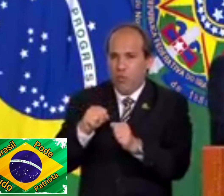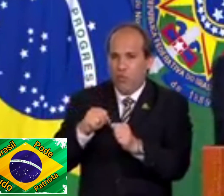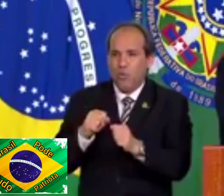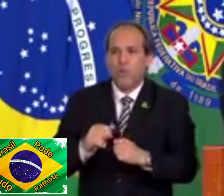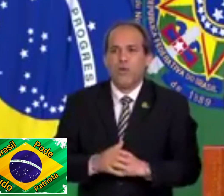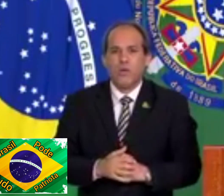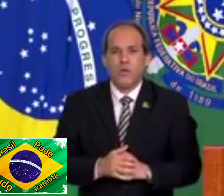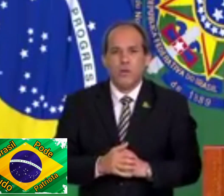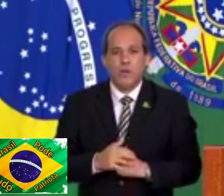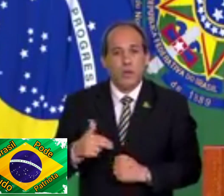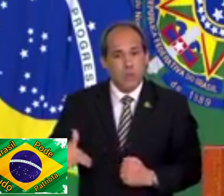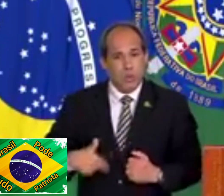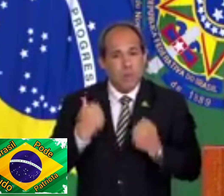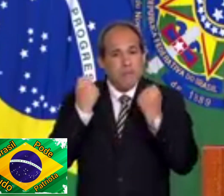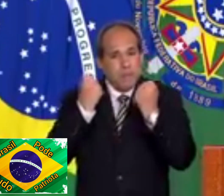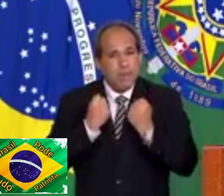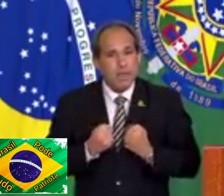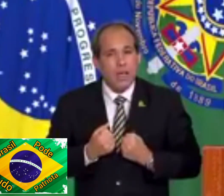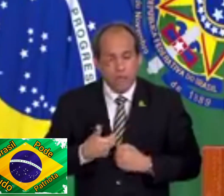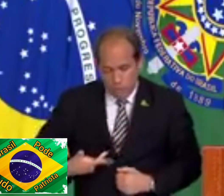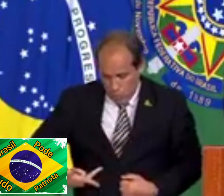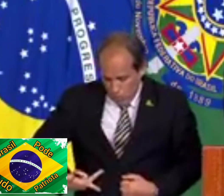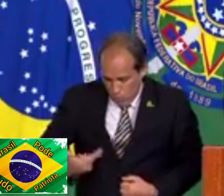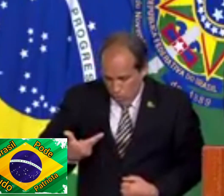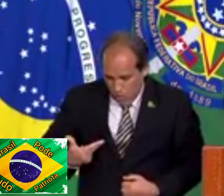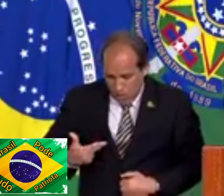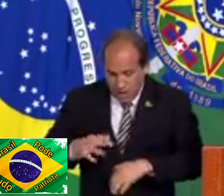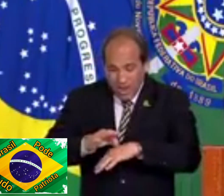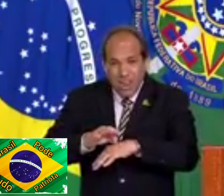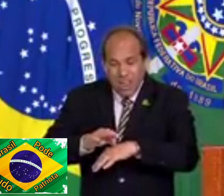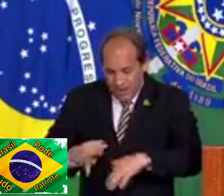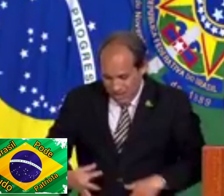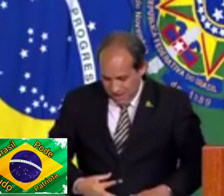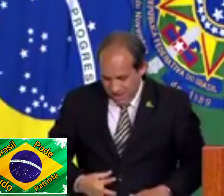Cortando um pedaço do intestino,